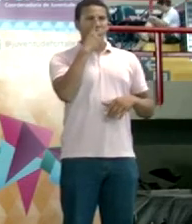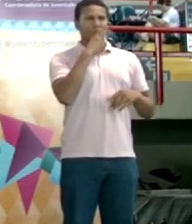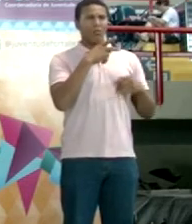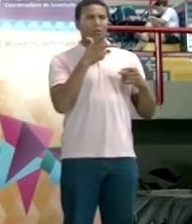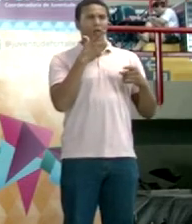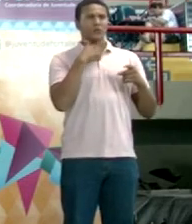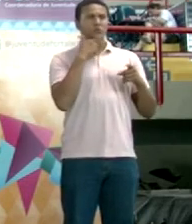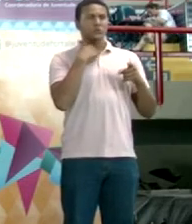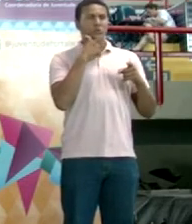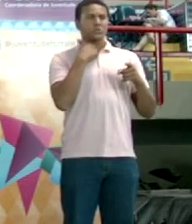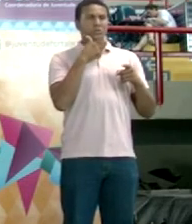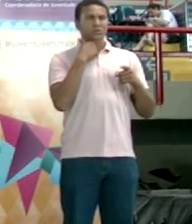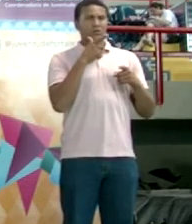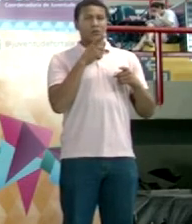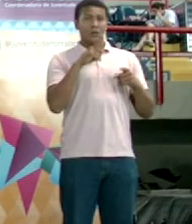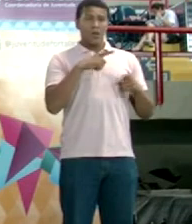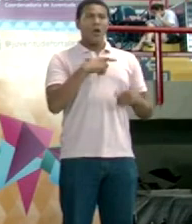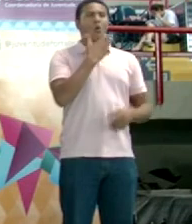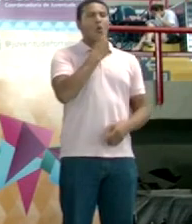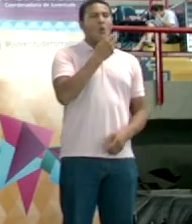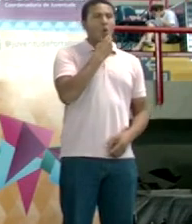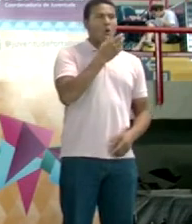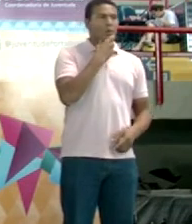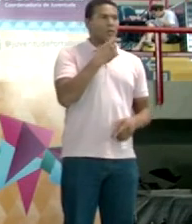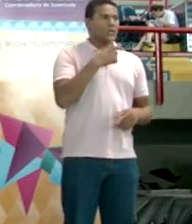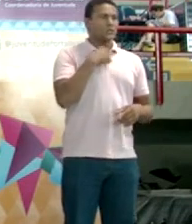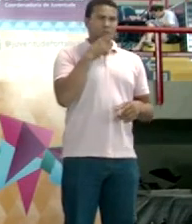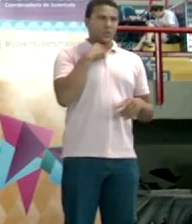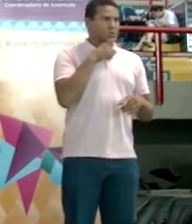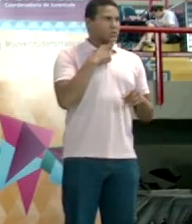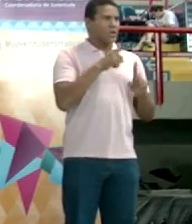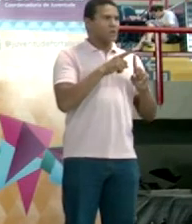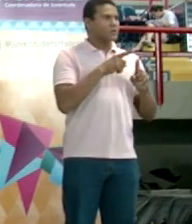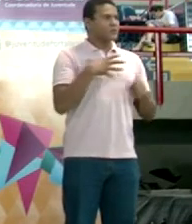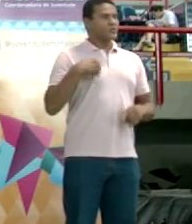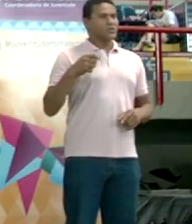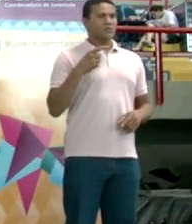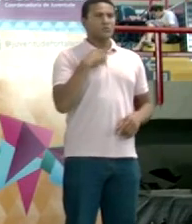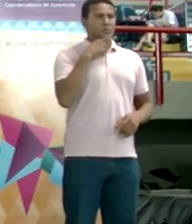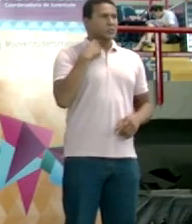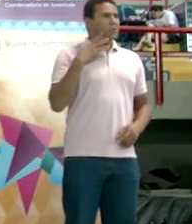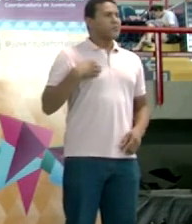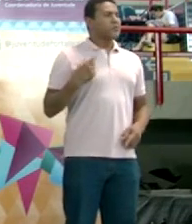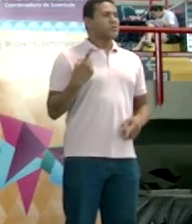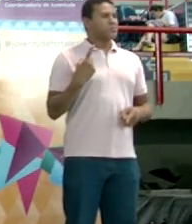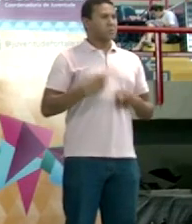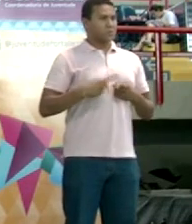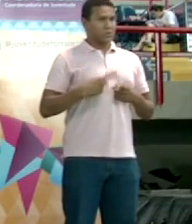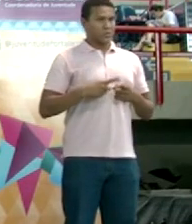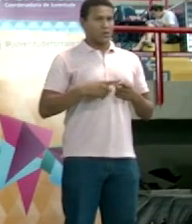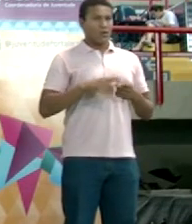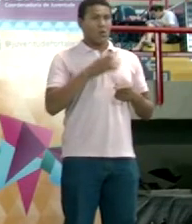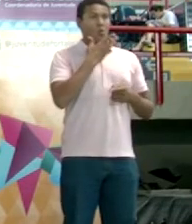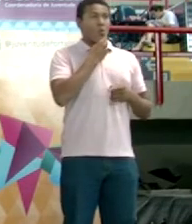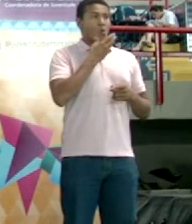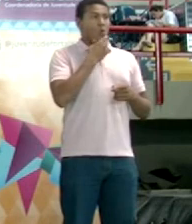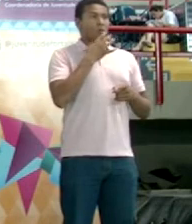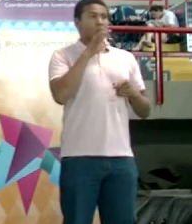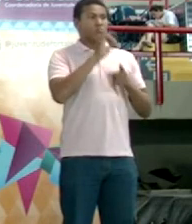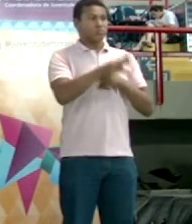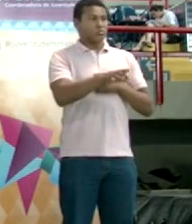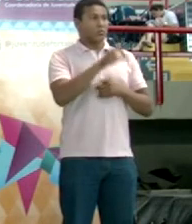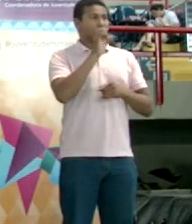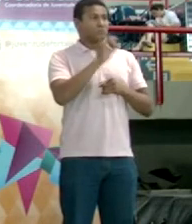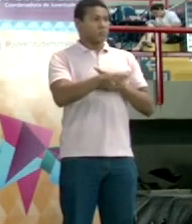tanto no sexo masculino, o homem é considerado estéril quando ele, por